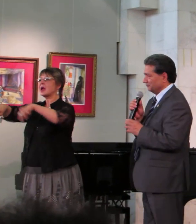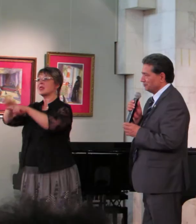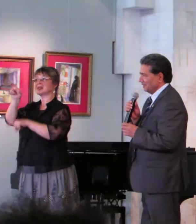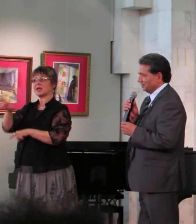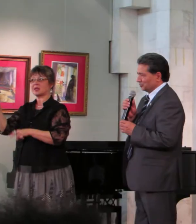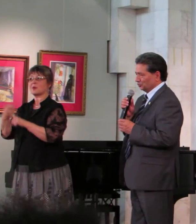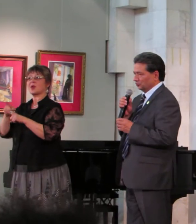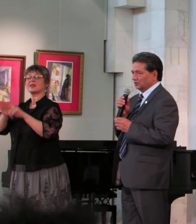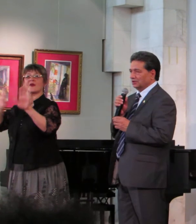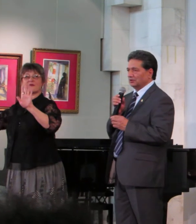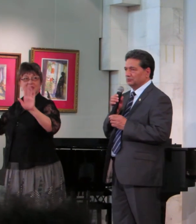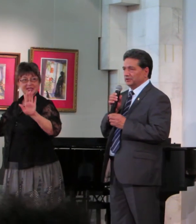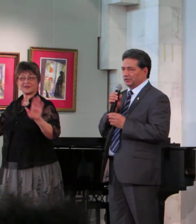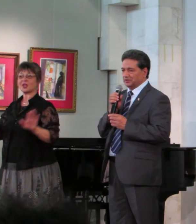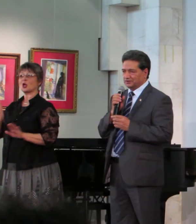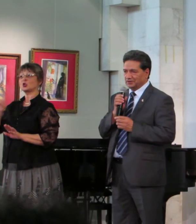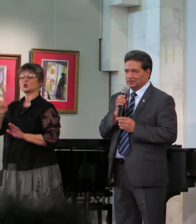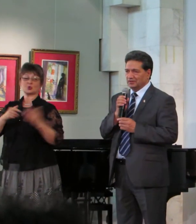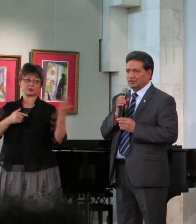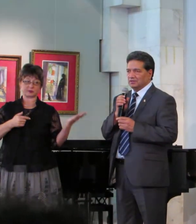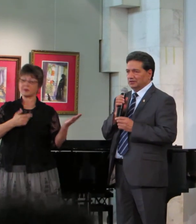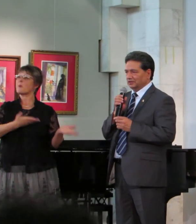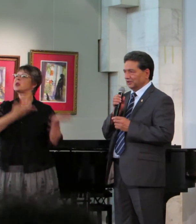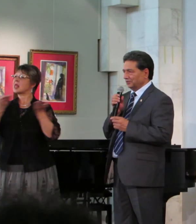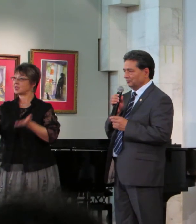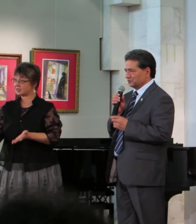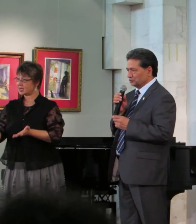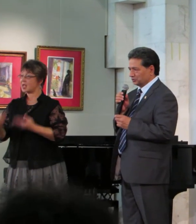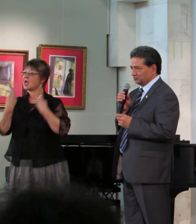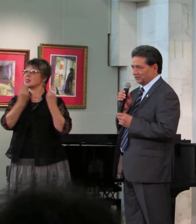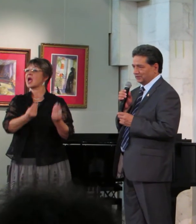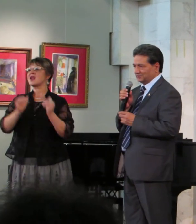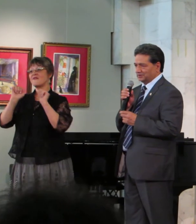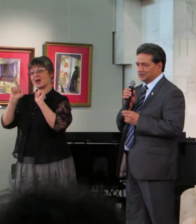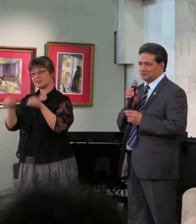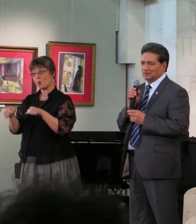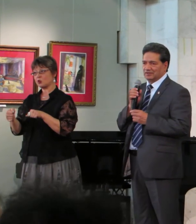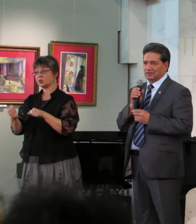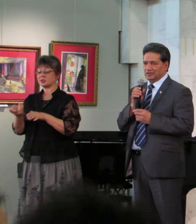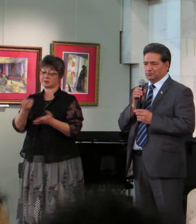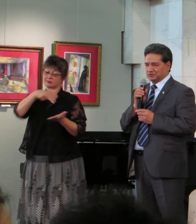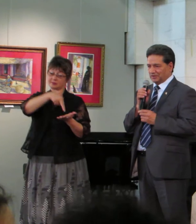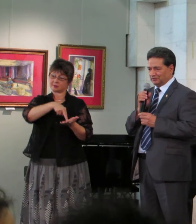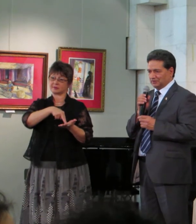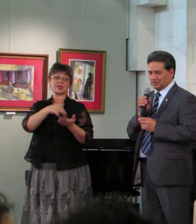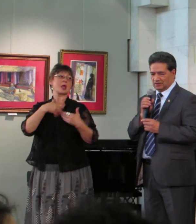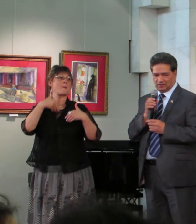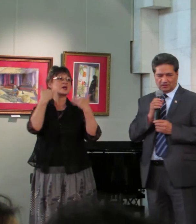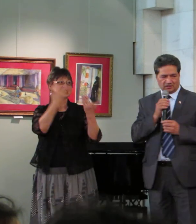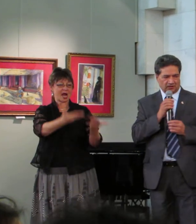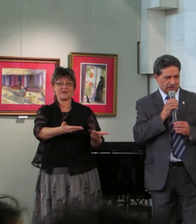выставки, что меня пригласили и дали возможность подняться здесь и